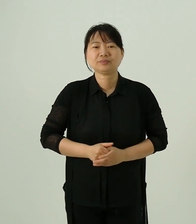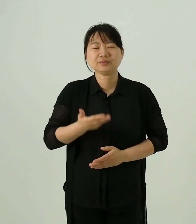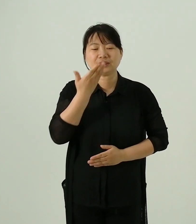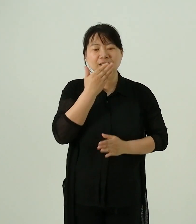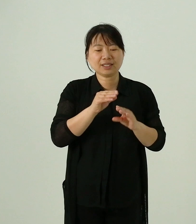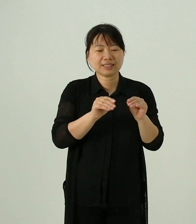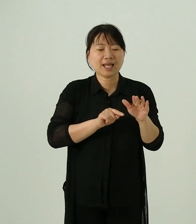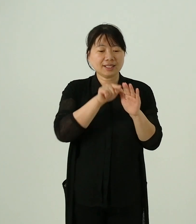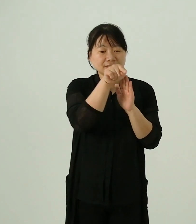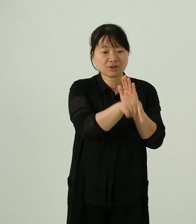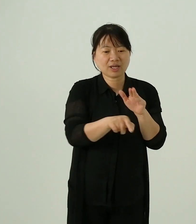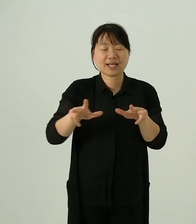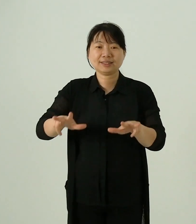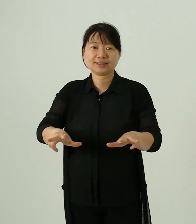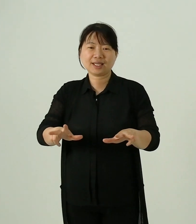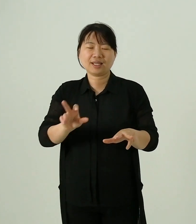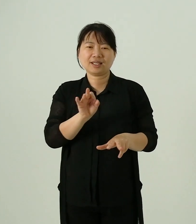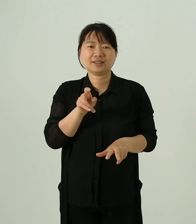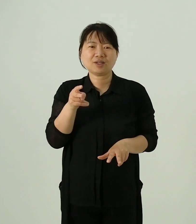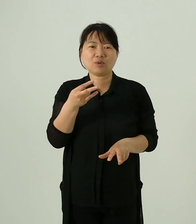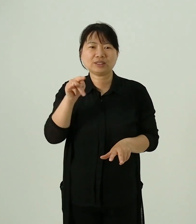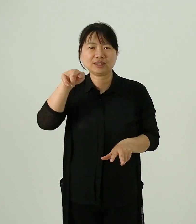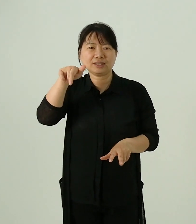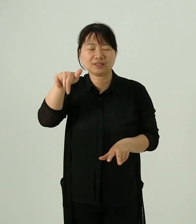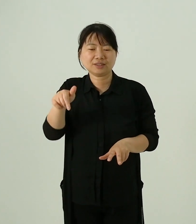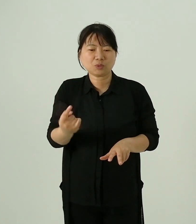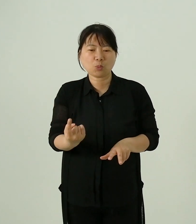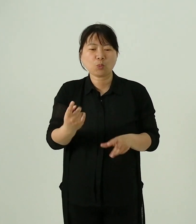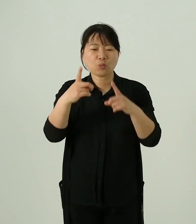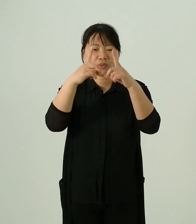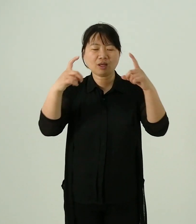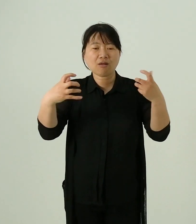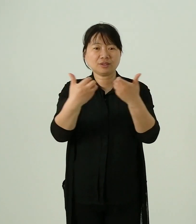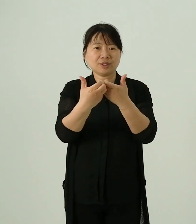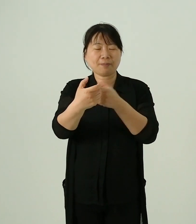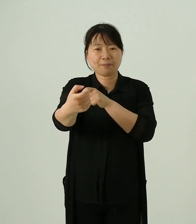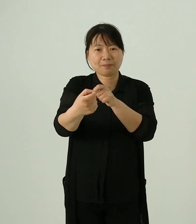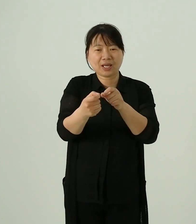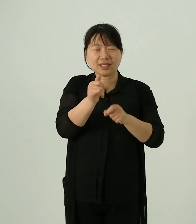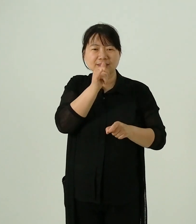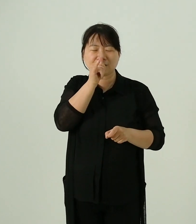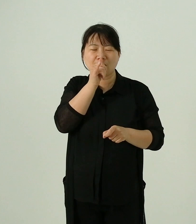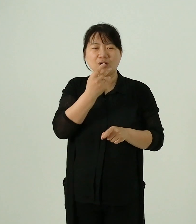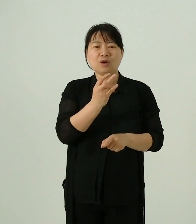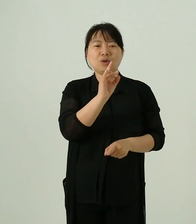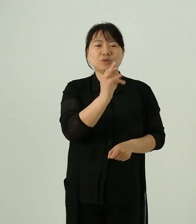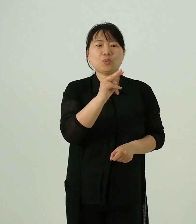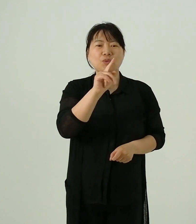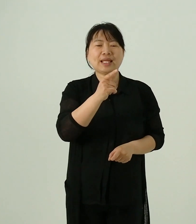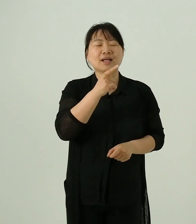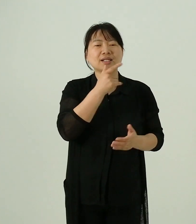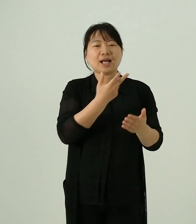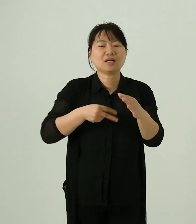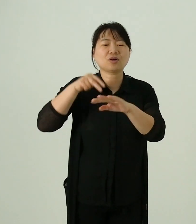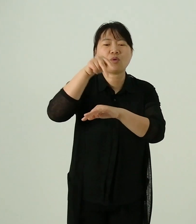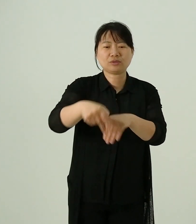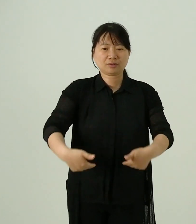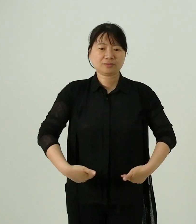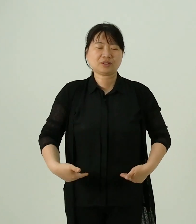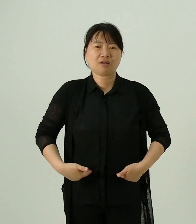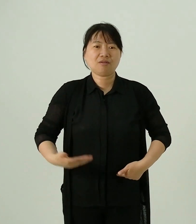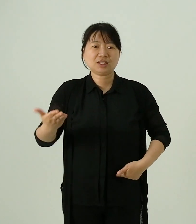가나안 땅에 들어가서 이제 여리고성 전투를 앞에 두기 위해서 이제 요단을 건너야 돼요. 자, 그런데